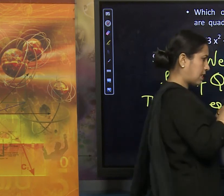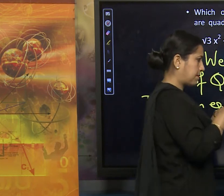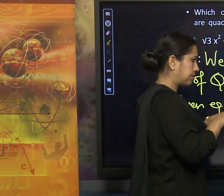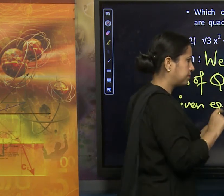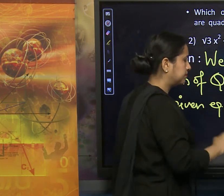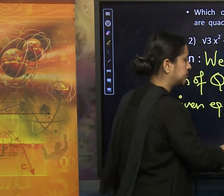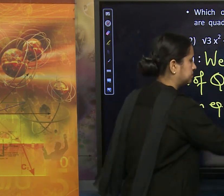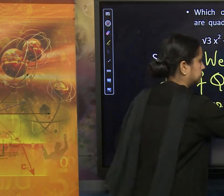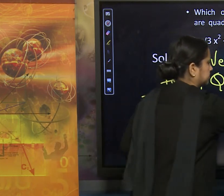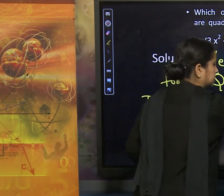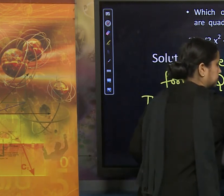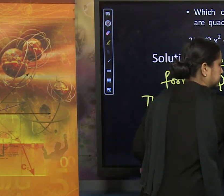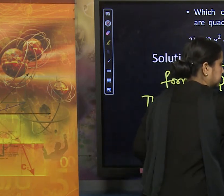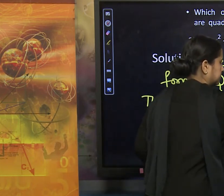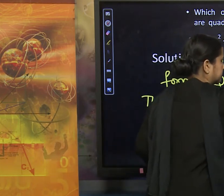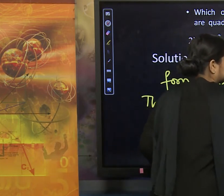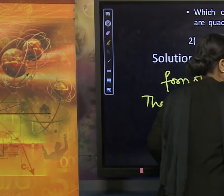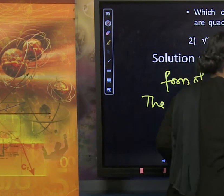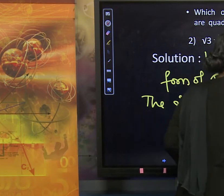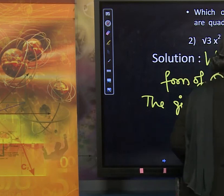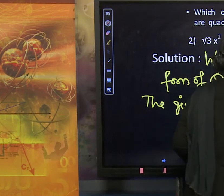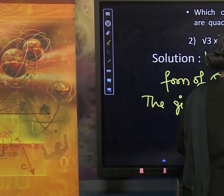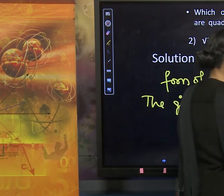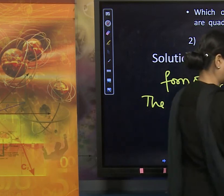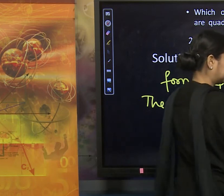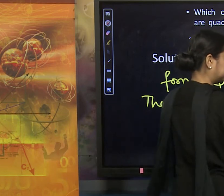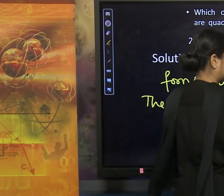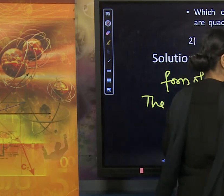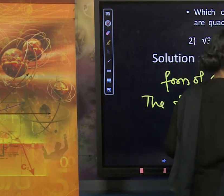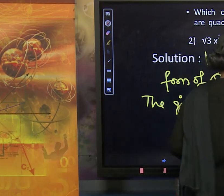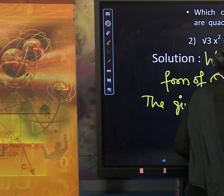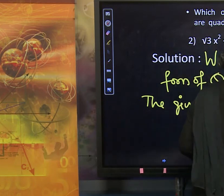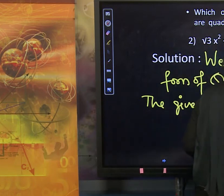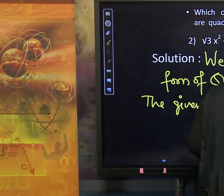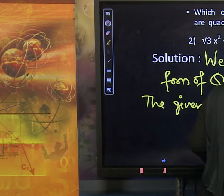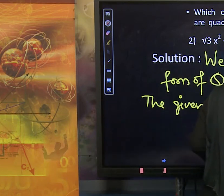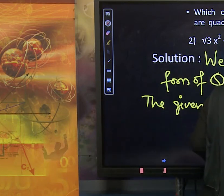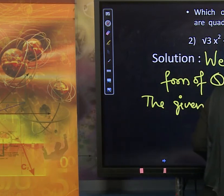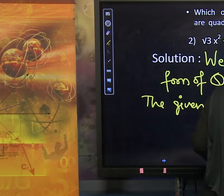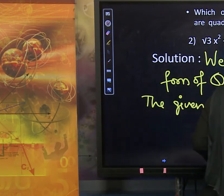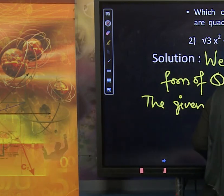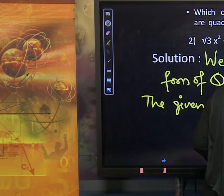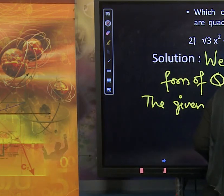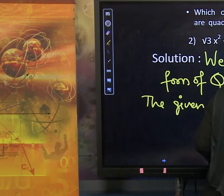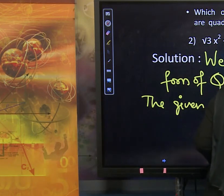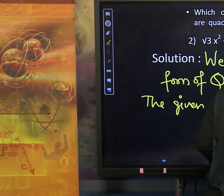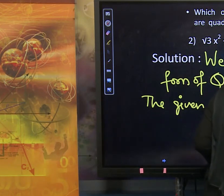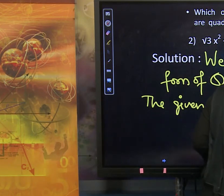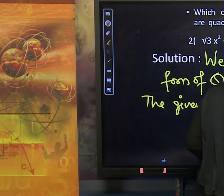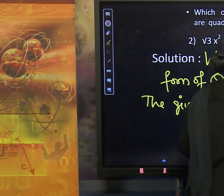देखिए ये टर्म सेम लग रही है, ये भी एक जैसी टर्म लग रही है और ये भी एक समान